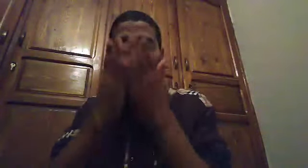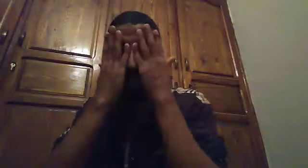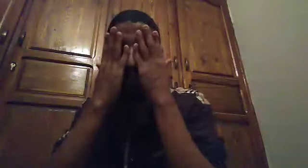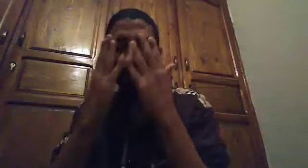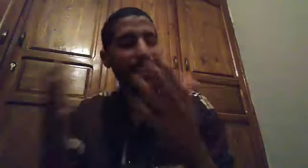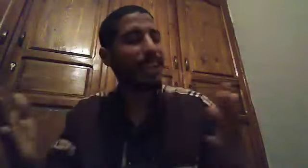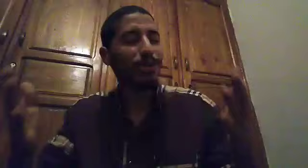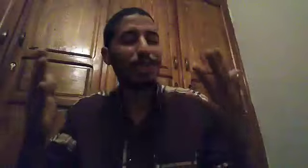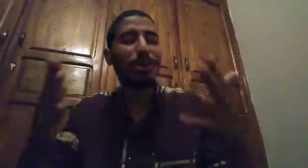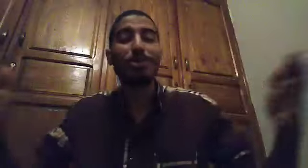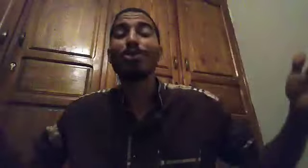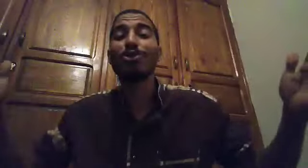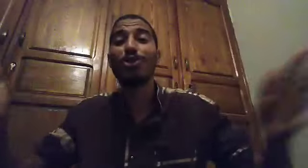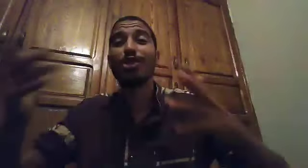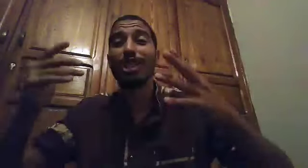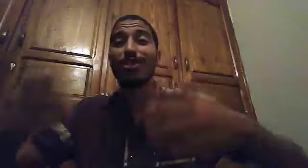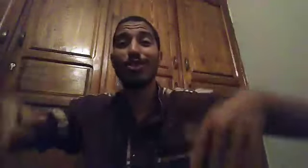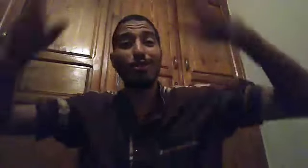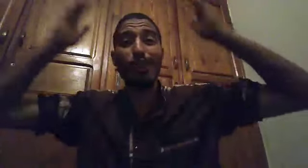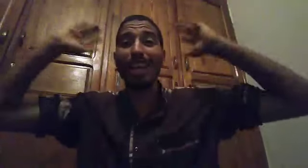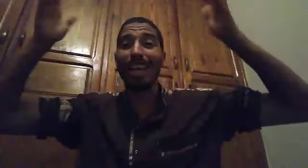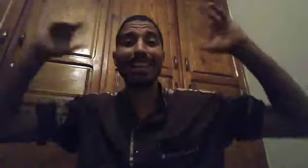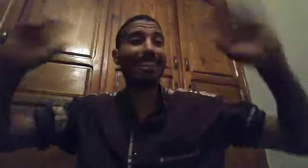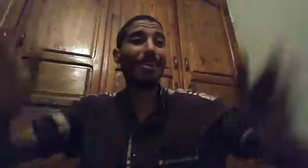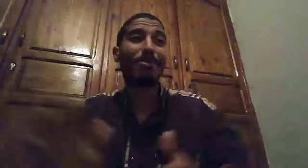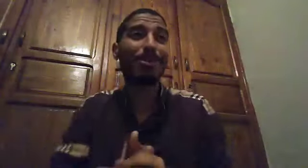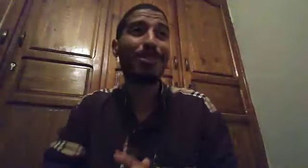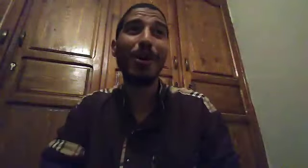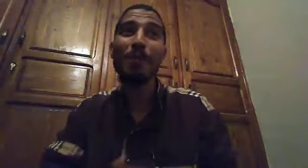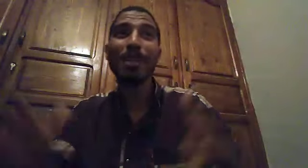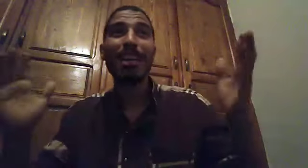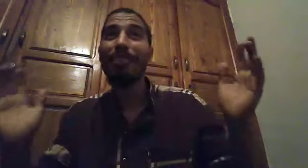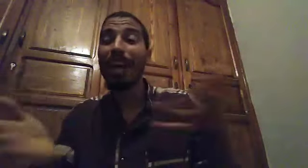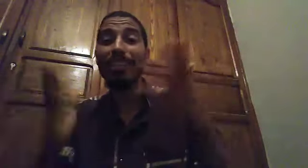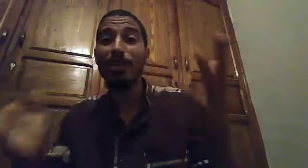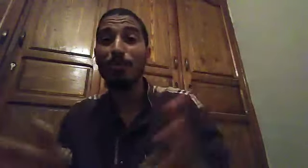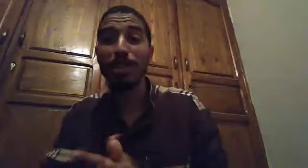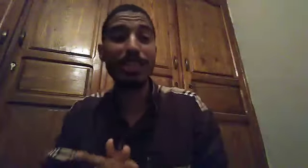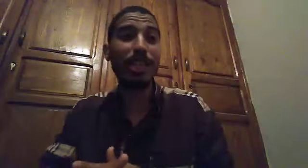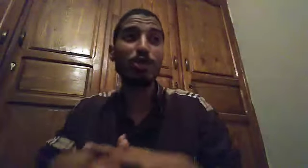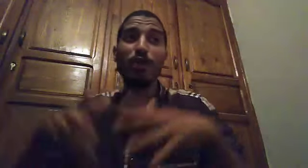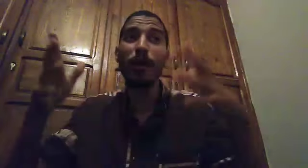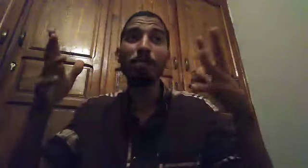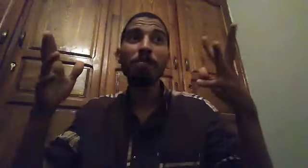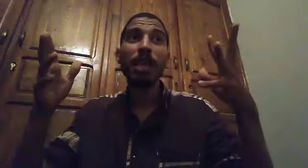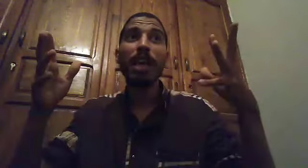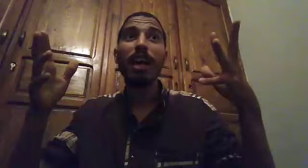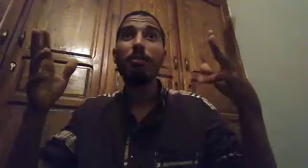جلس في التيران وتيبكي وجوع عنده كلشي هزو فوق لك الاكتاف، وشفنا الفرحه ديالو بميسي، وشفنا مدى